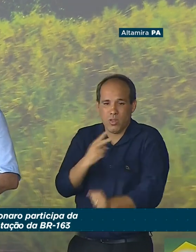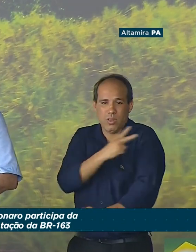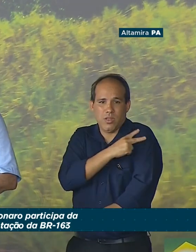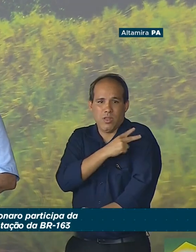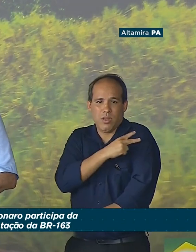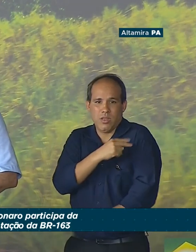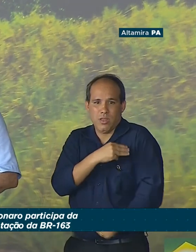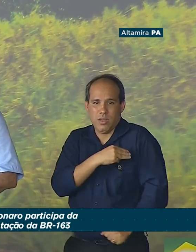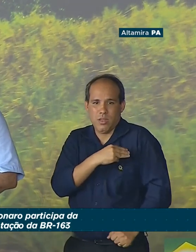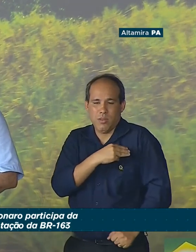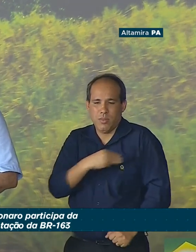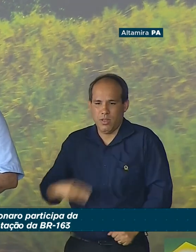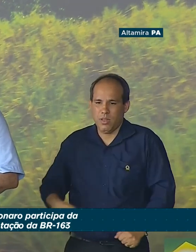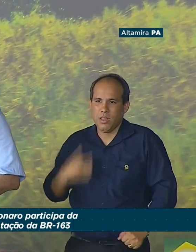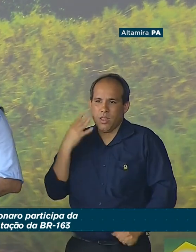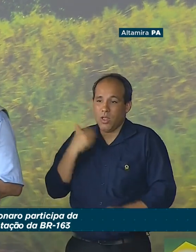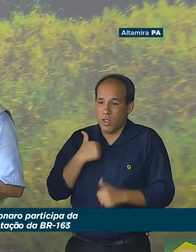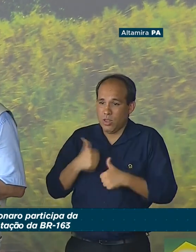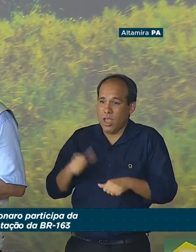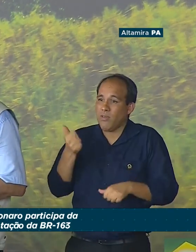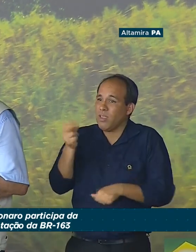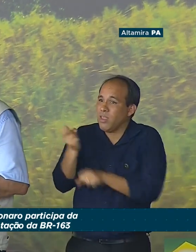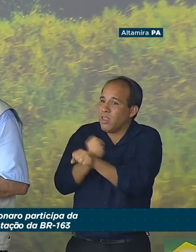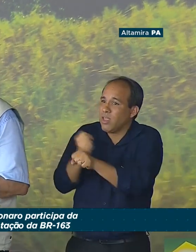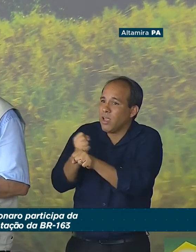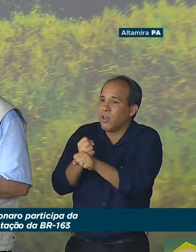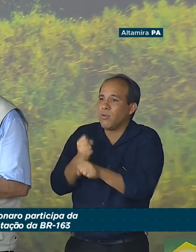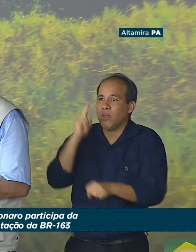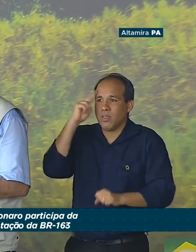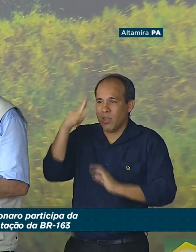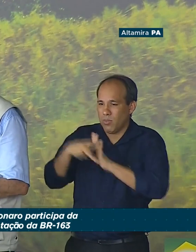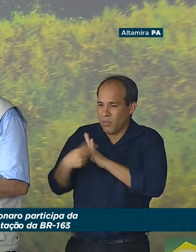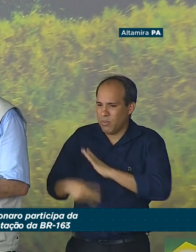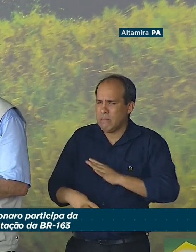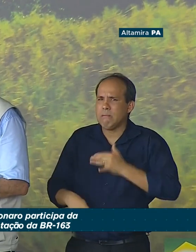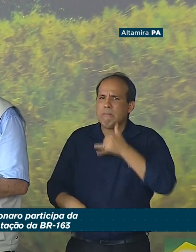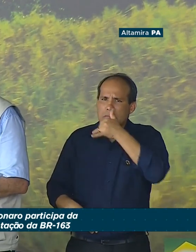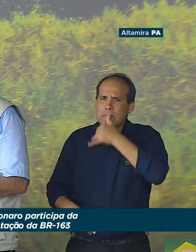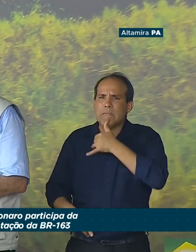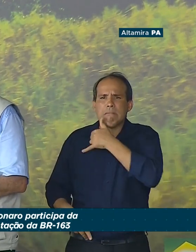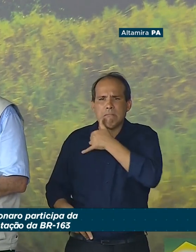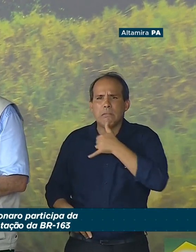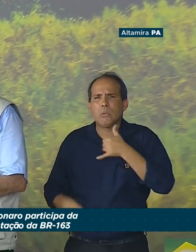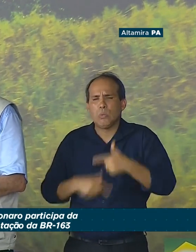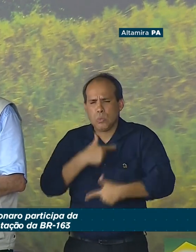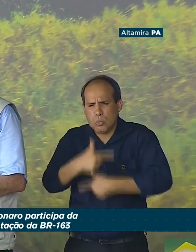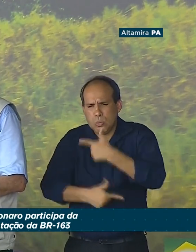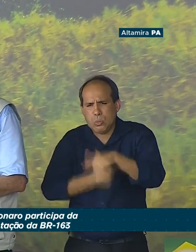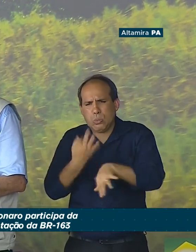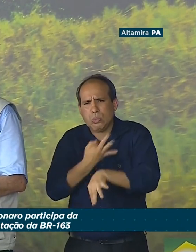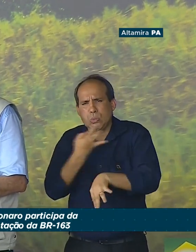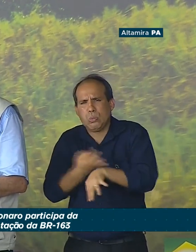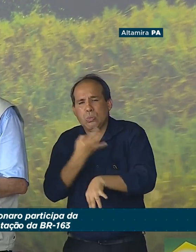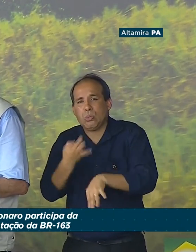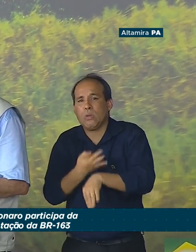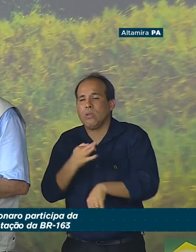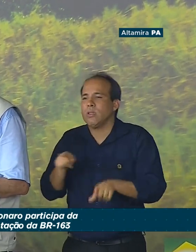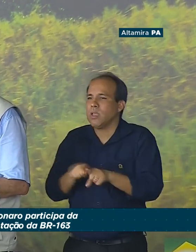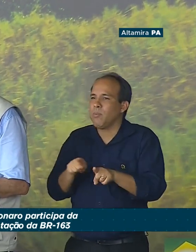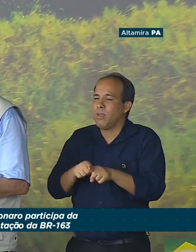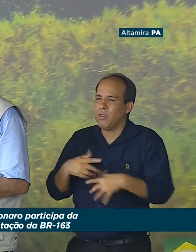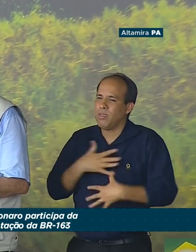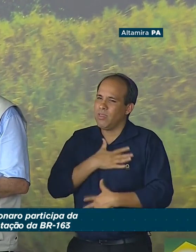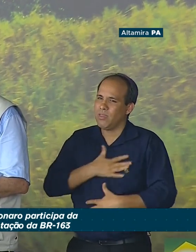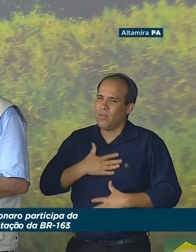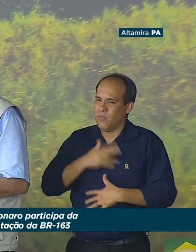15 anos no Exército Brasileiro. Pagamos muitos dos nossos pecados. E não existe, Tarcísio, satisfação maior